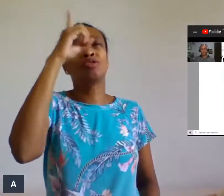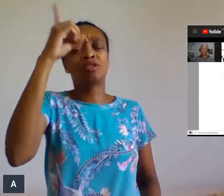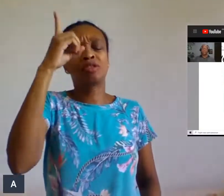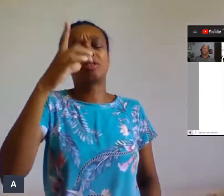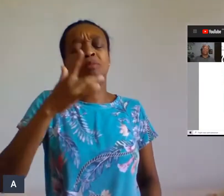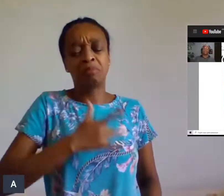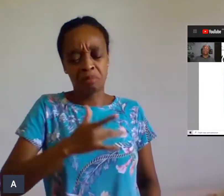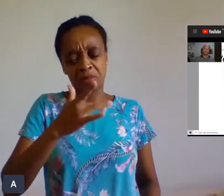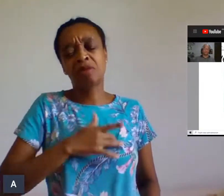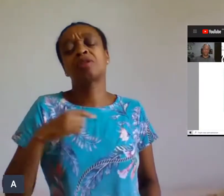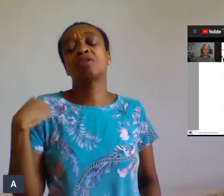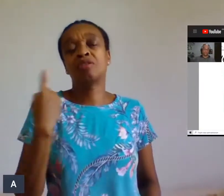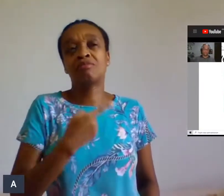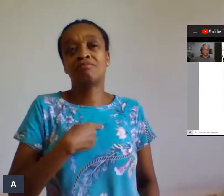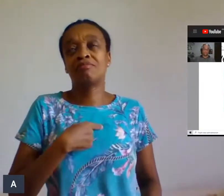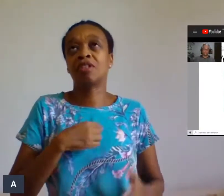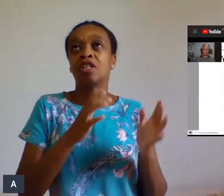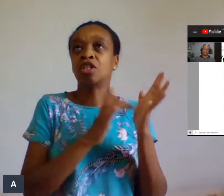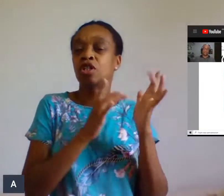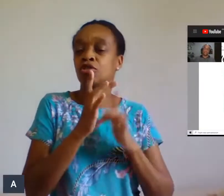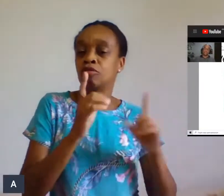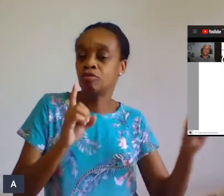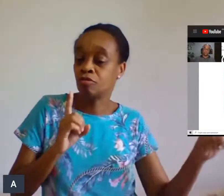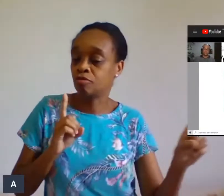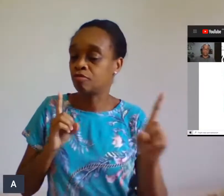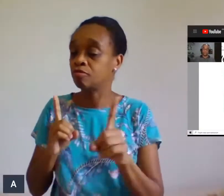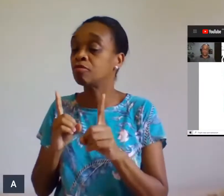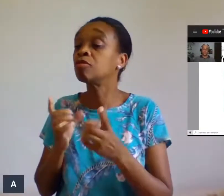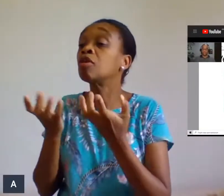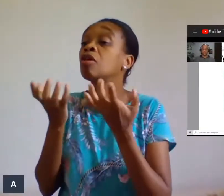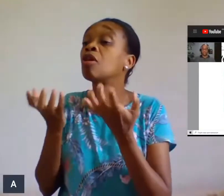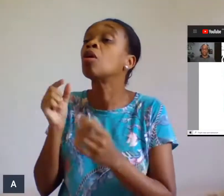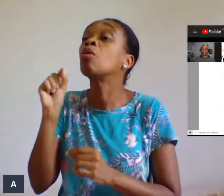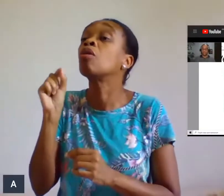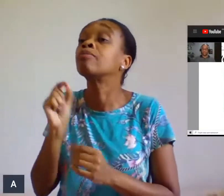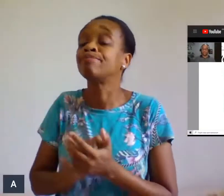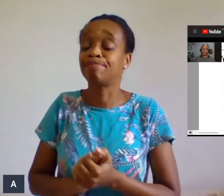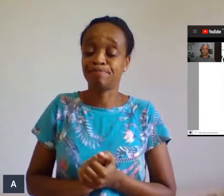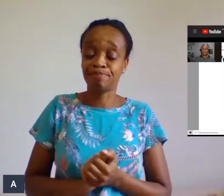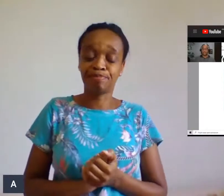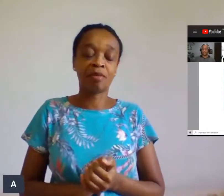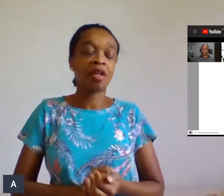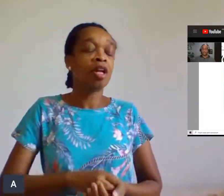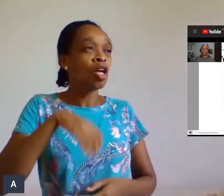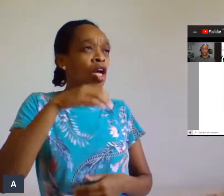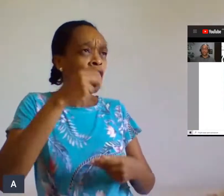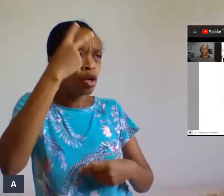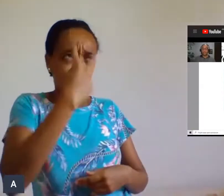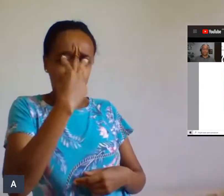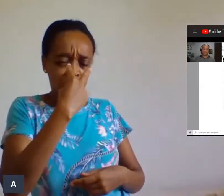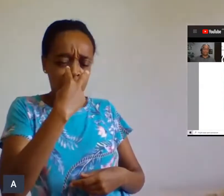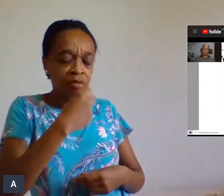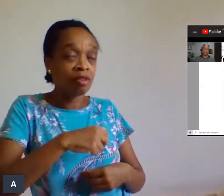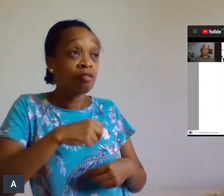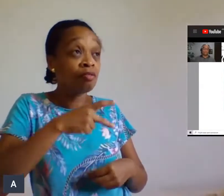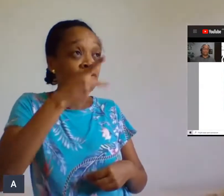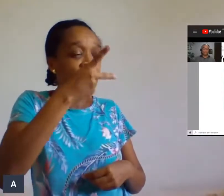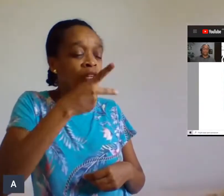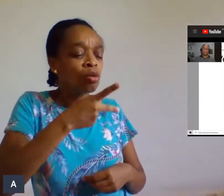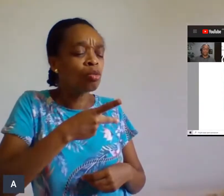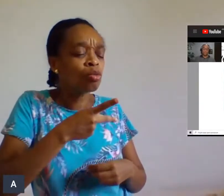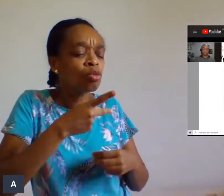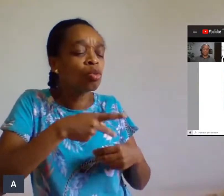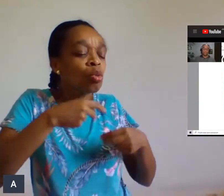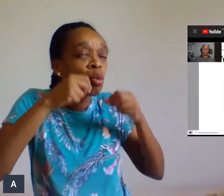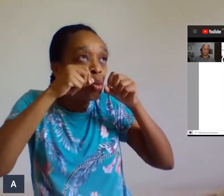disse: Que quereis que eu faça? E eles responderam: Senhor, que os nossos olhos se abram. Movido